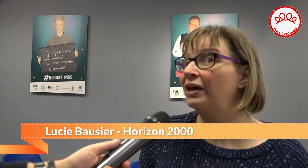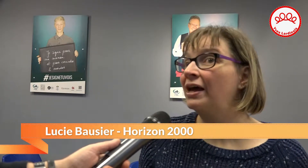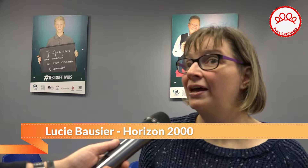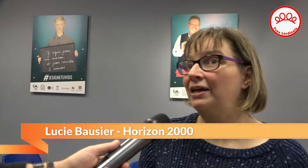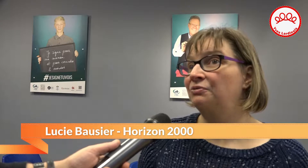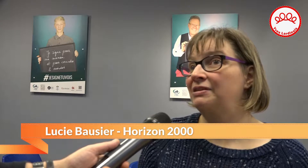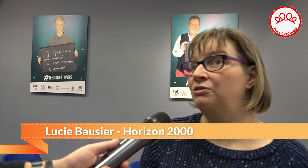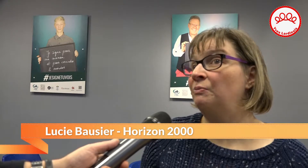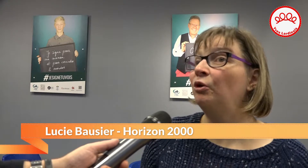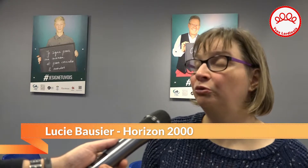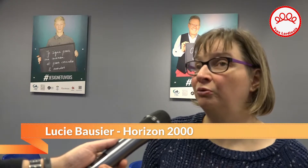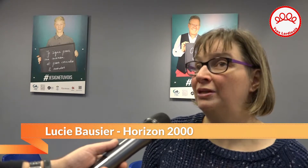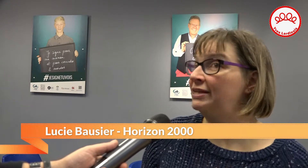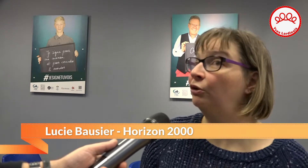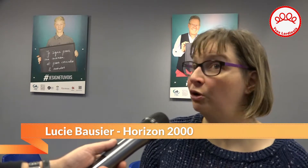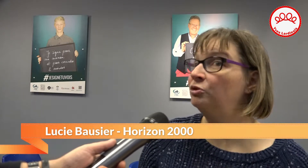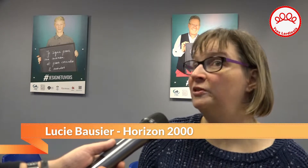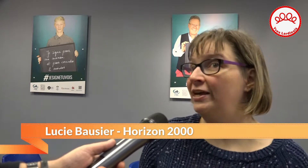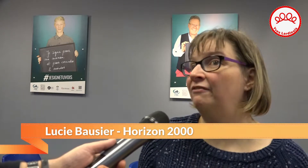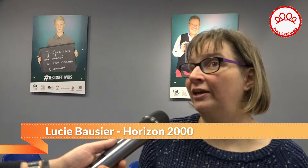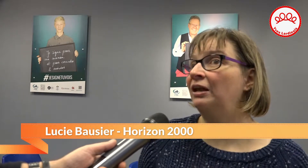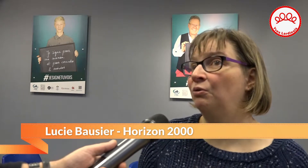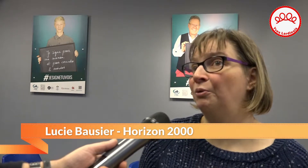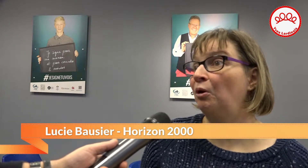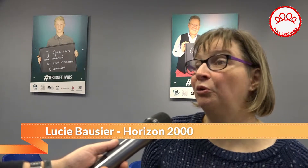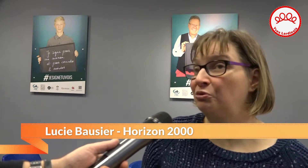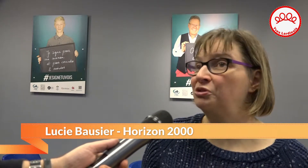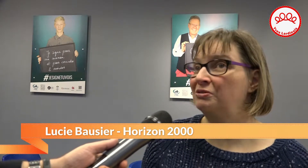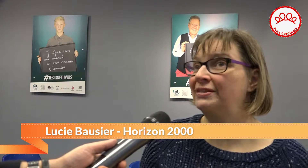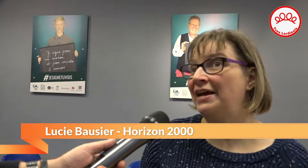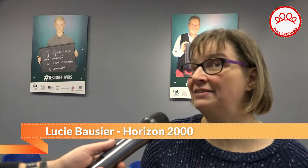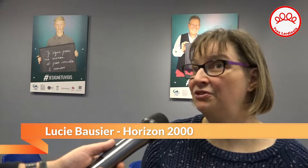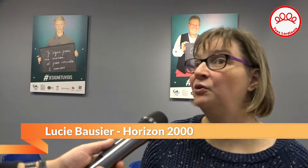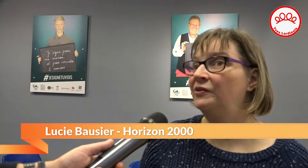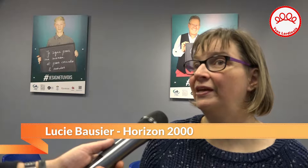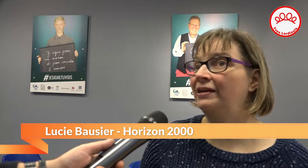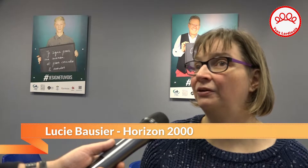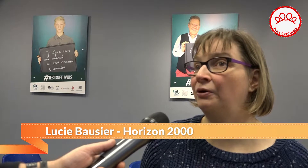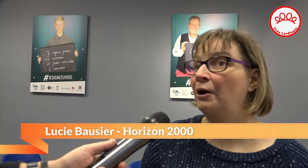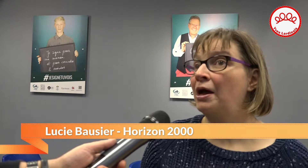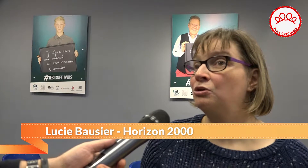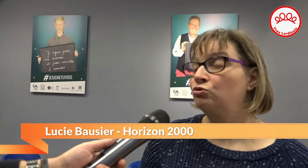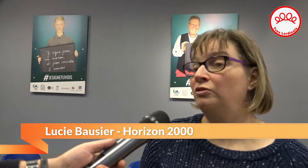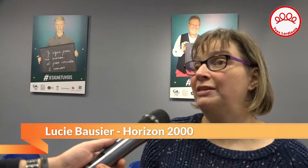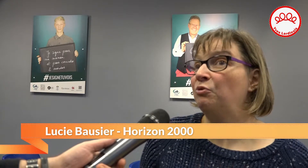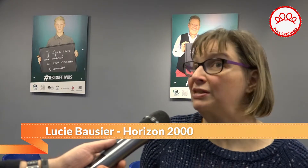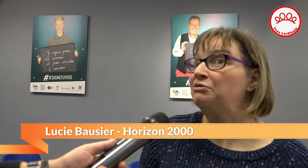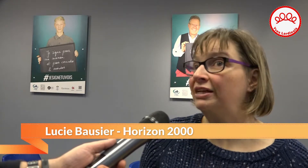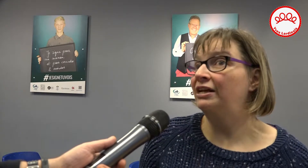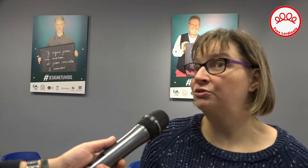C'est seulement quand on essaie de communiquer avec elle qu'on peut prendre conscience qu'il y une difficulté. C'est pour ça aussi que les gens